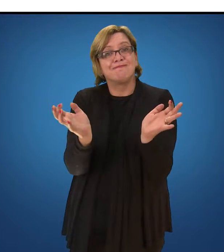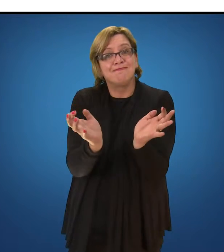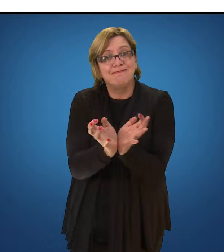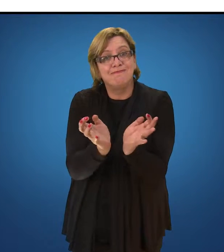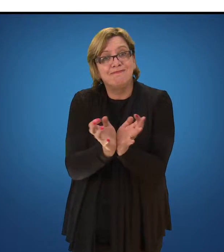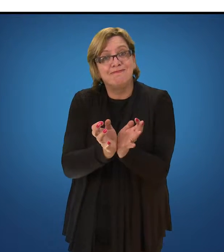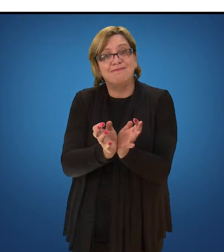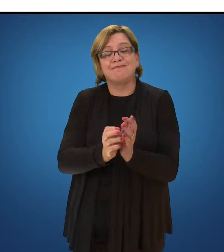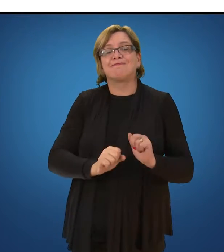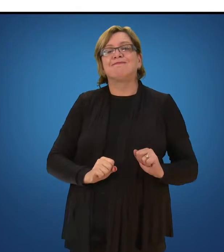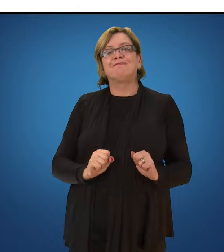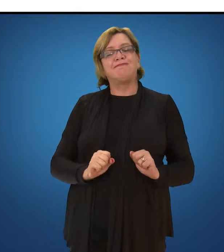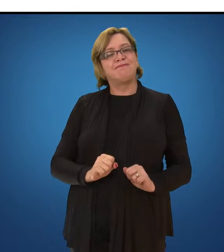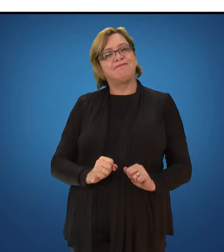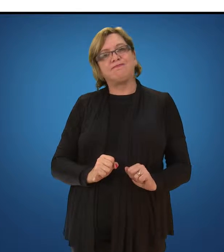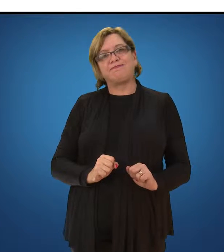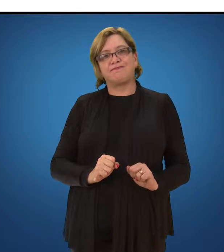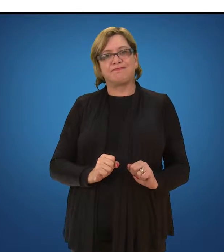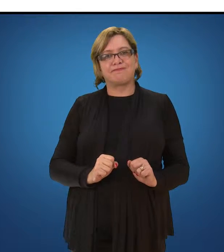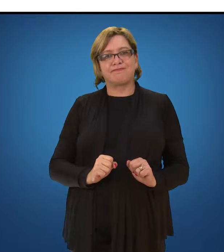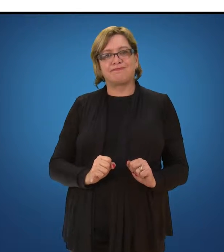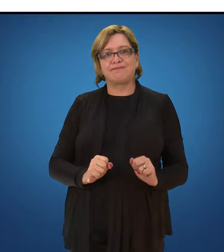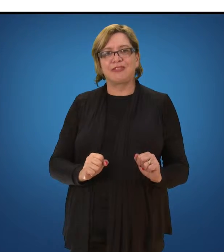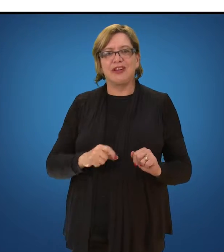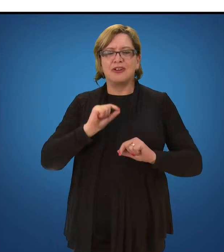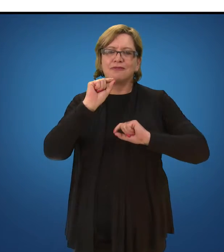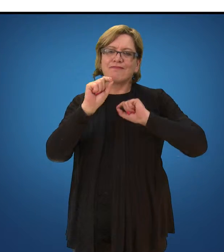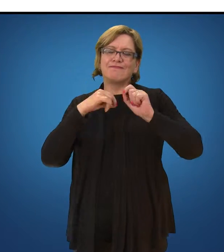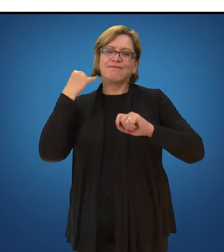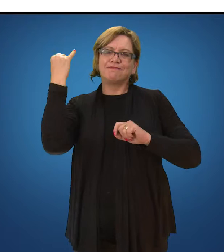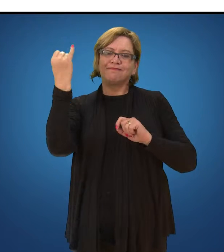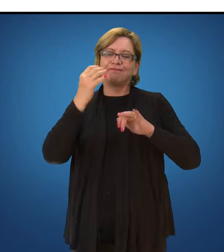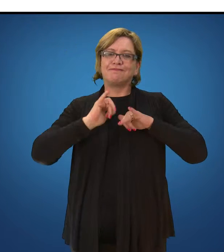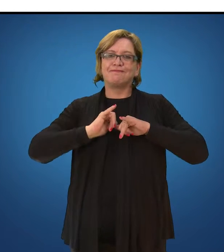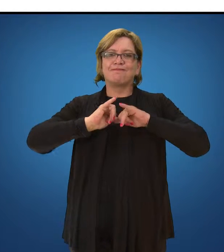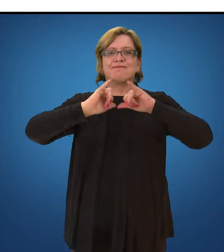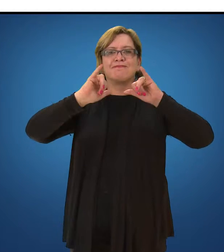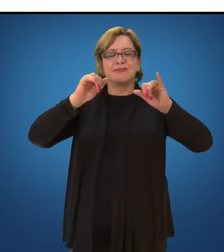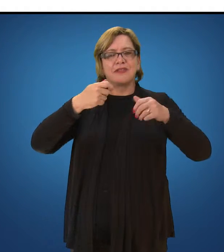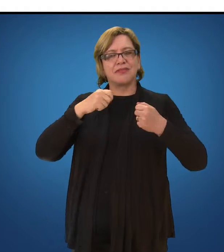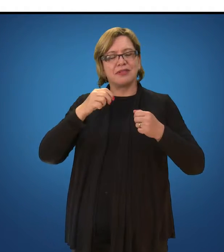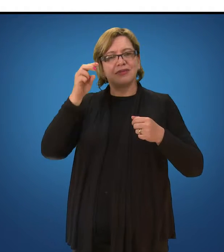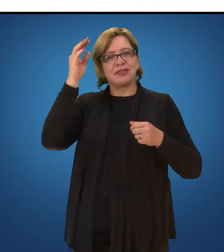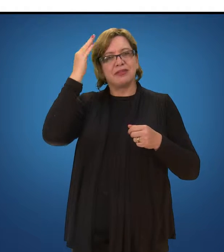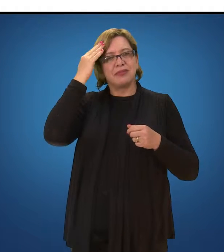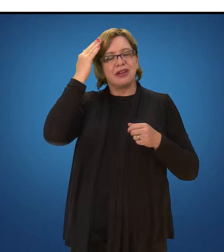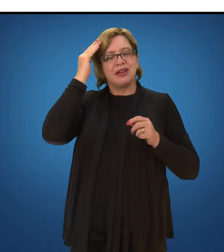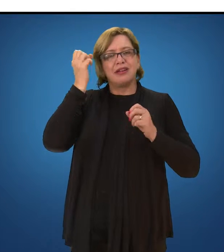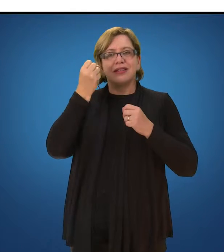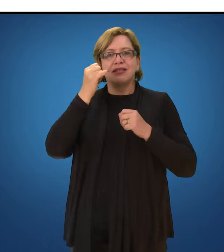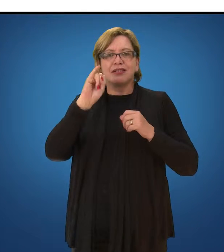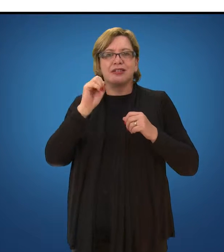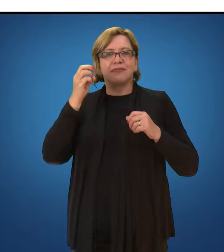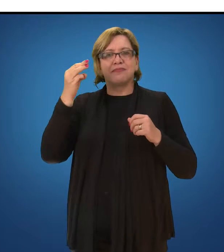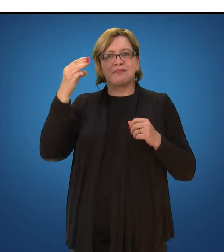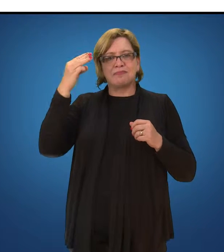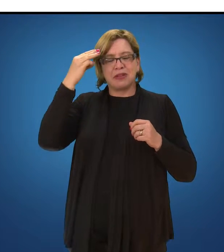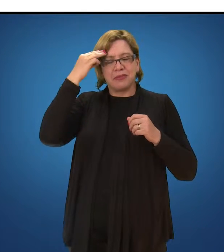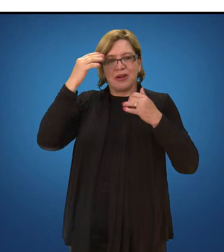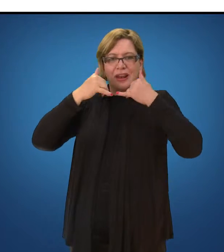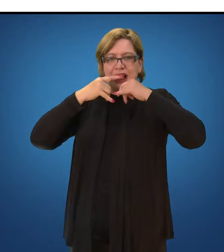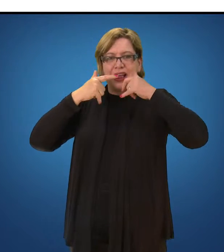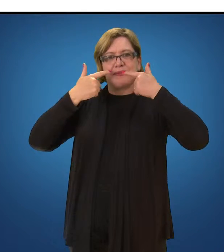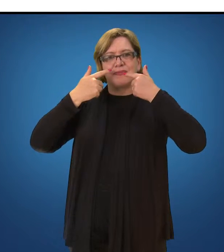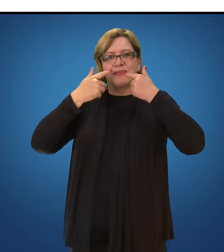da memória. Uma questão importante é saber se a memória está relacionada com a linguagem, se ela é